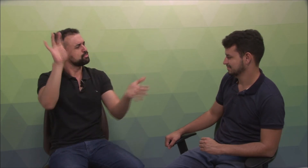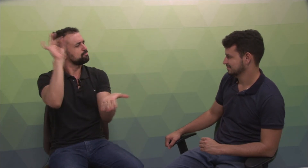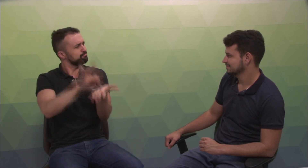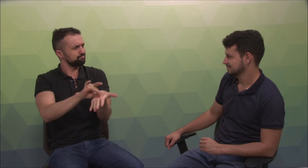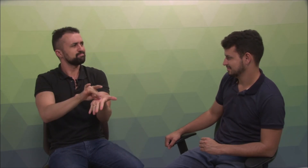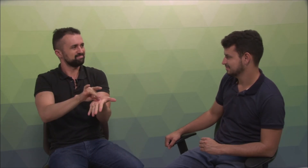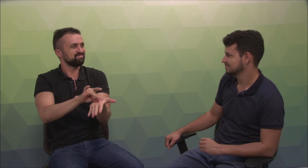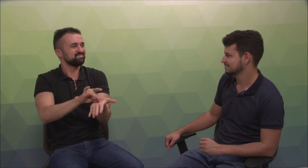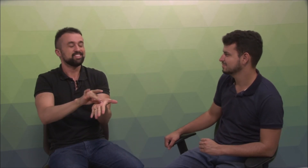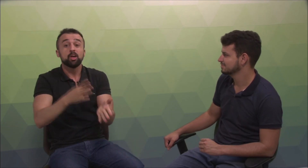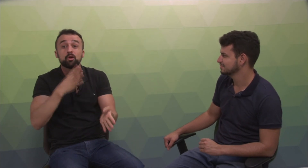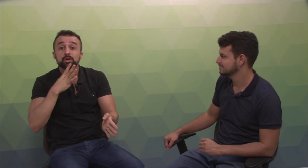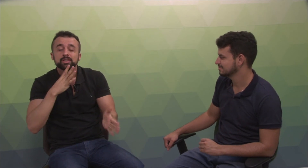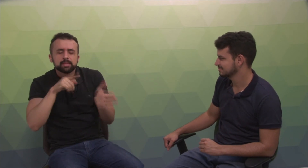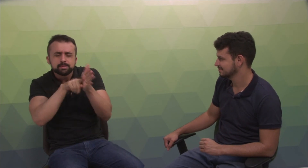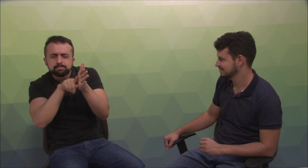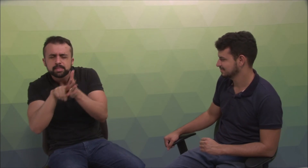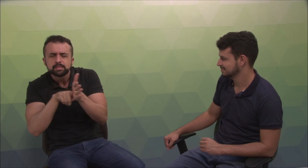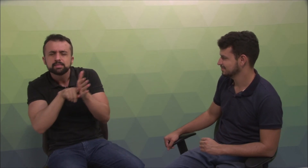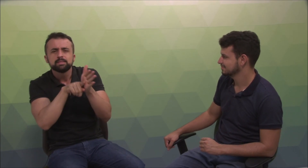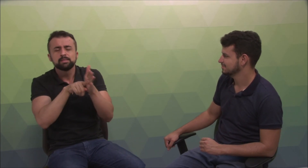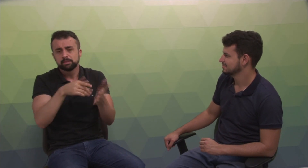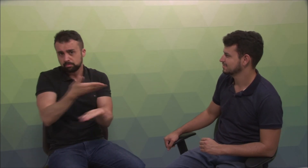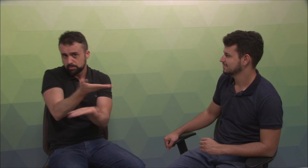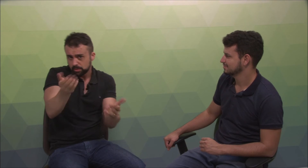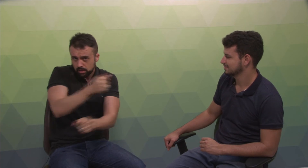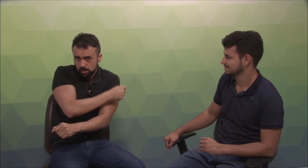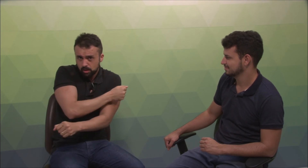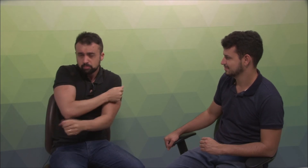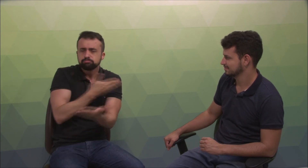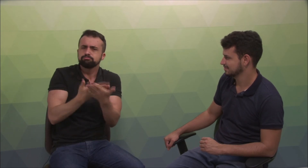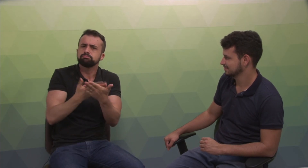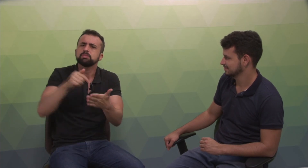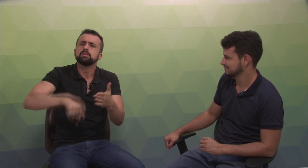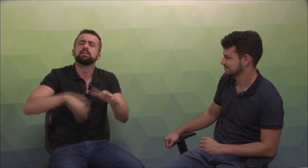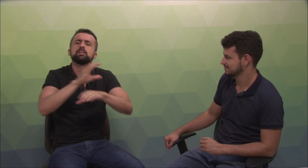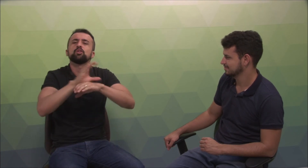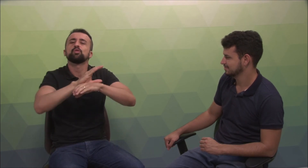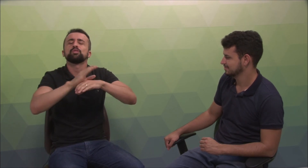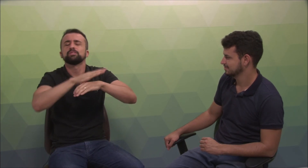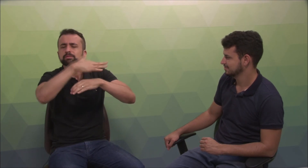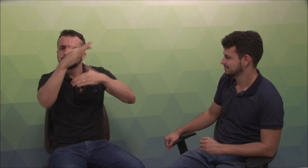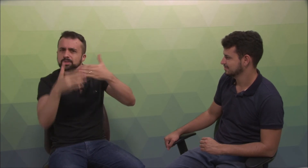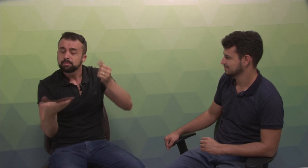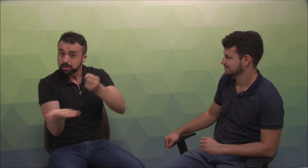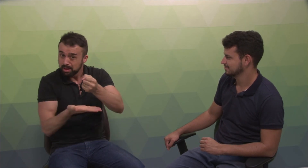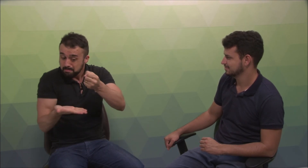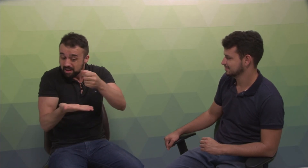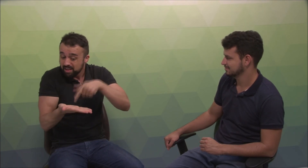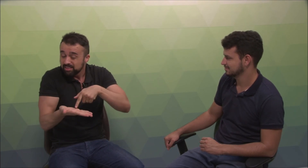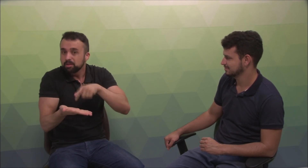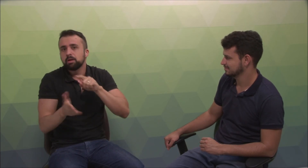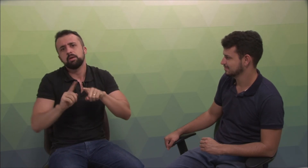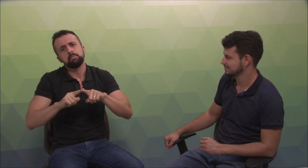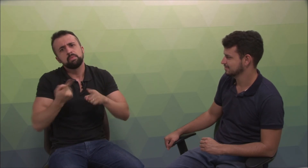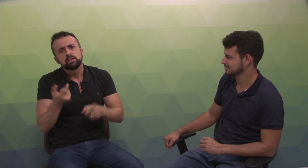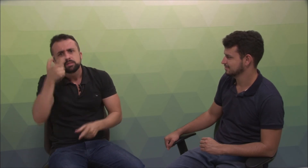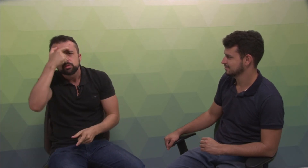desmitificar, né, esses temas. Então, as pesquisas, né, os estudos, vocês que são alunos, estão aqui no